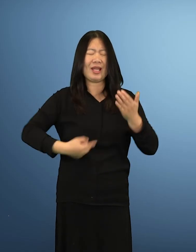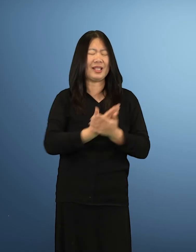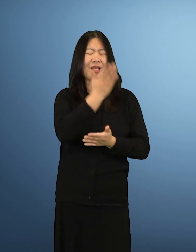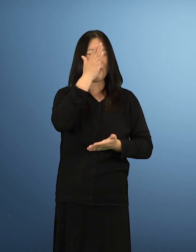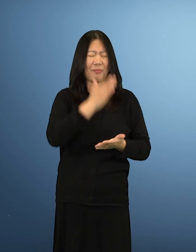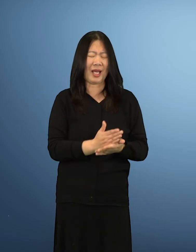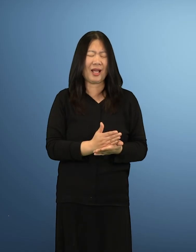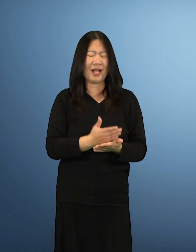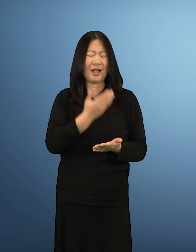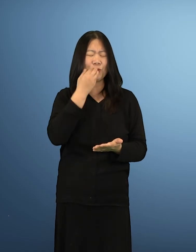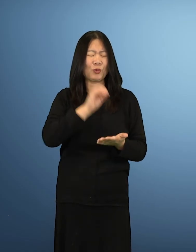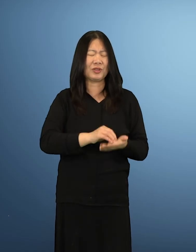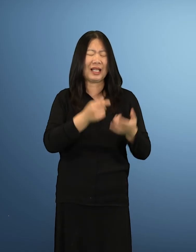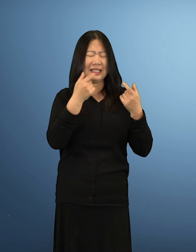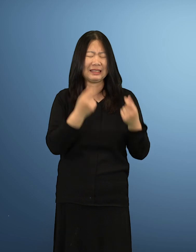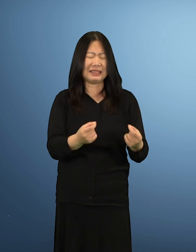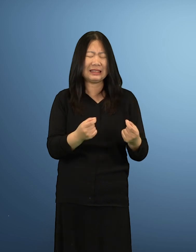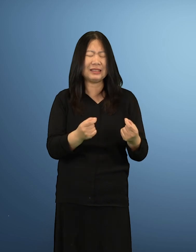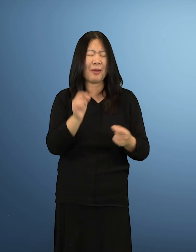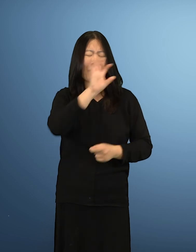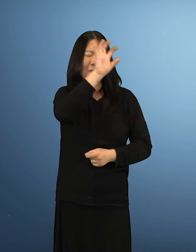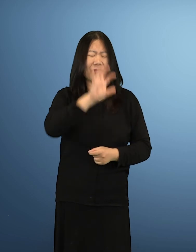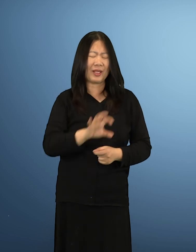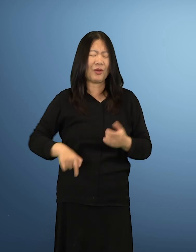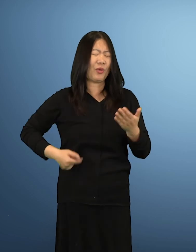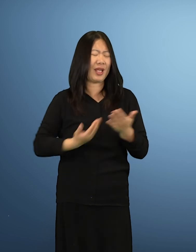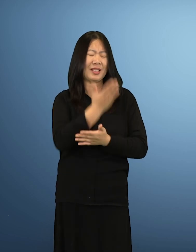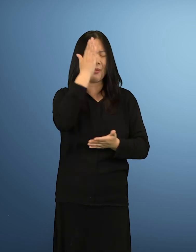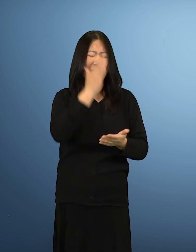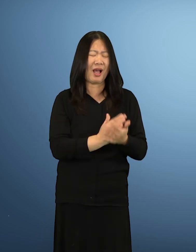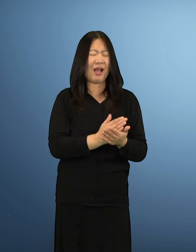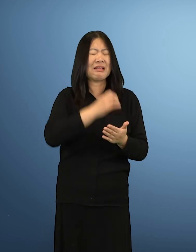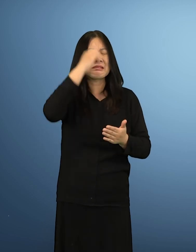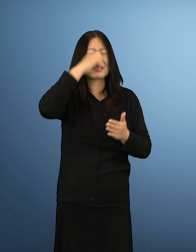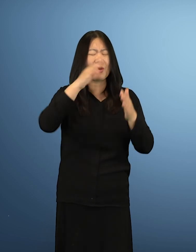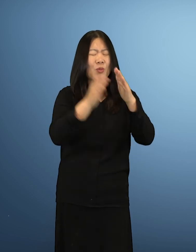화석화된 회개가 아니라, 공식적인 회개가 아니라